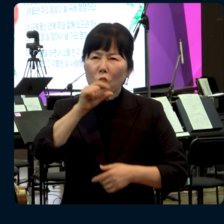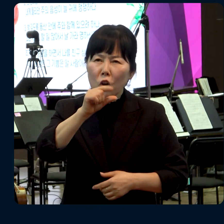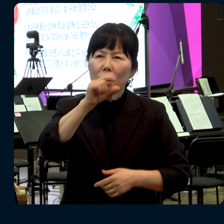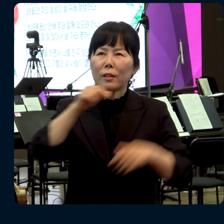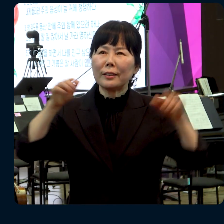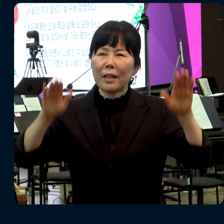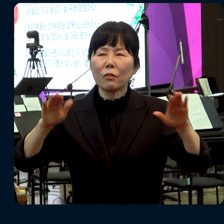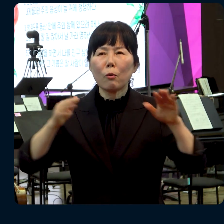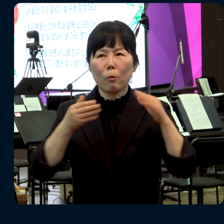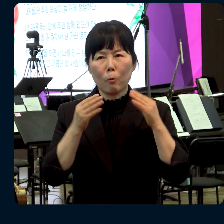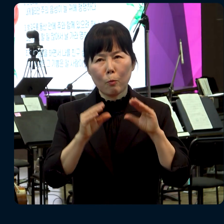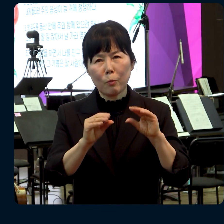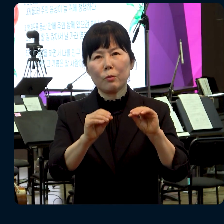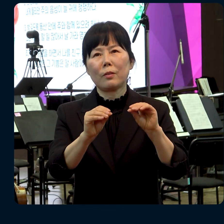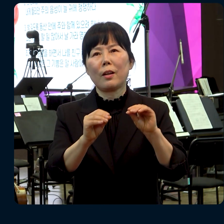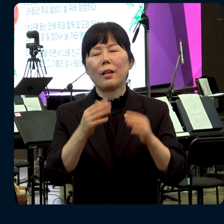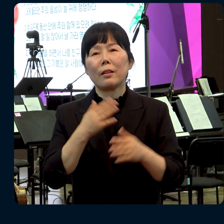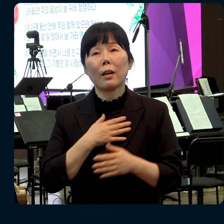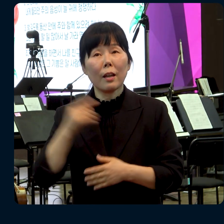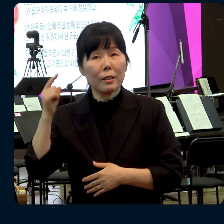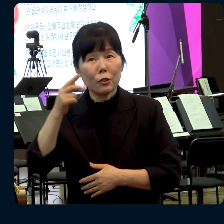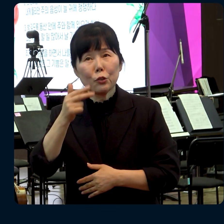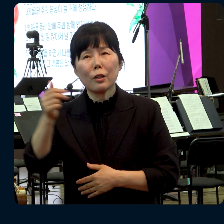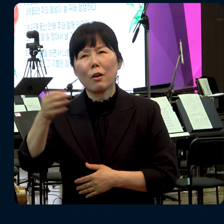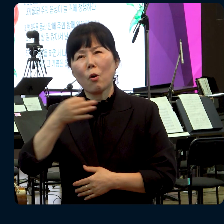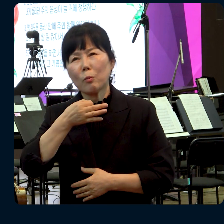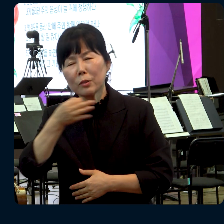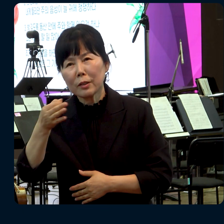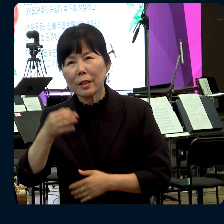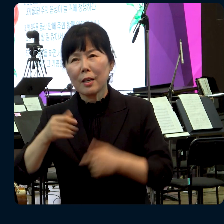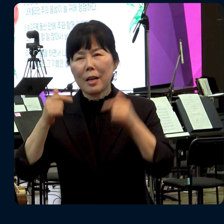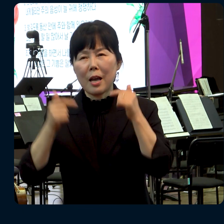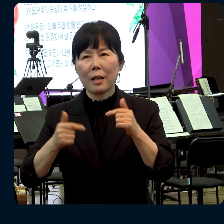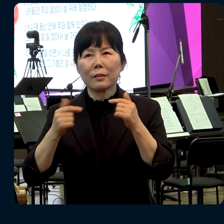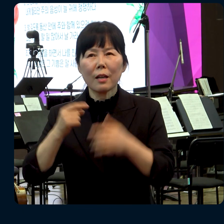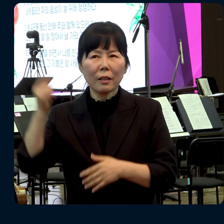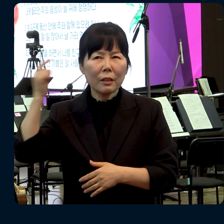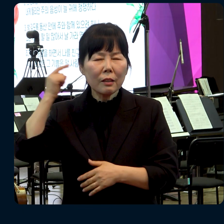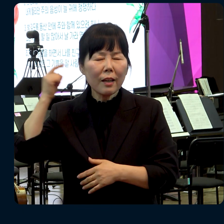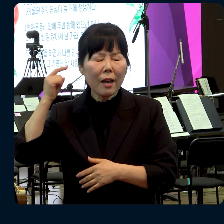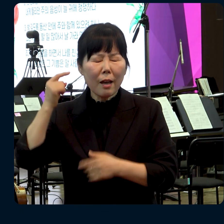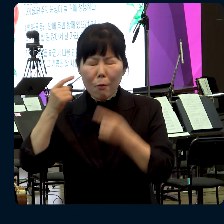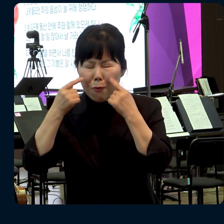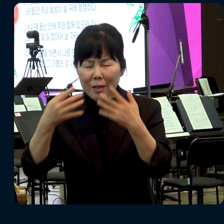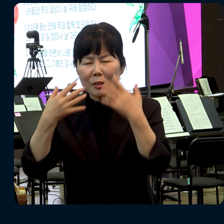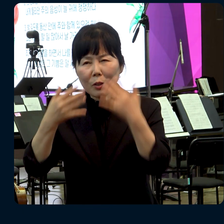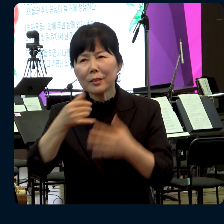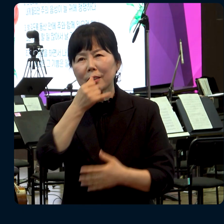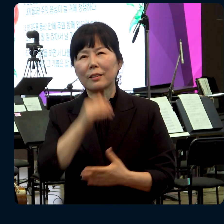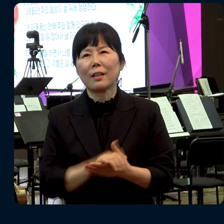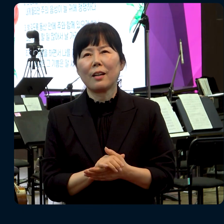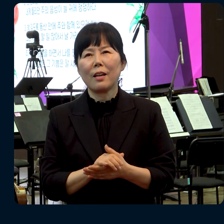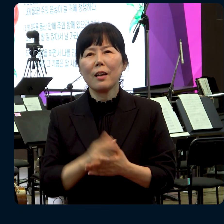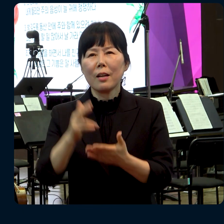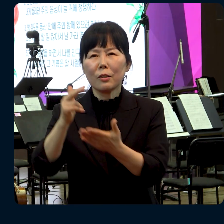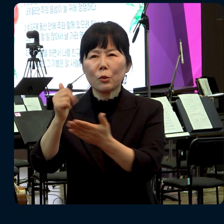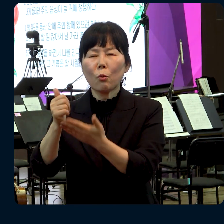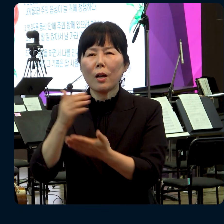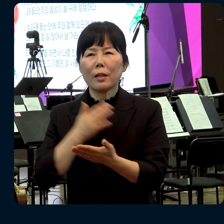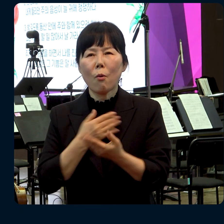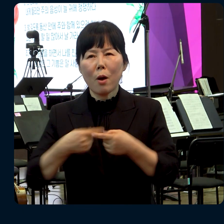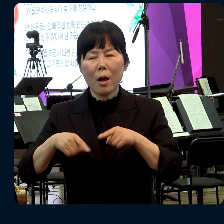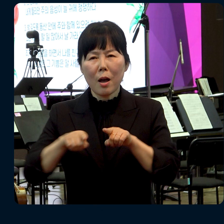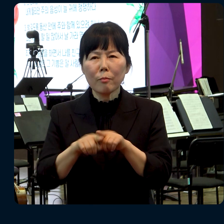잠잠케 한다. 내게 들리던 주의 음성이 늘 귀에 쟁쟁하다. 주가 나와